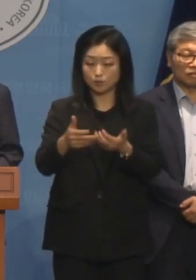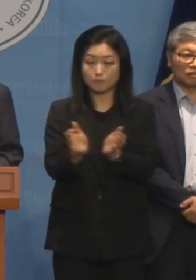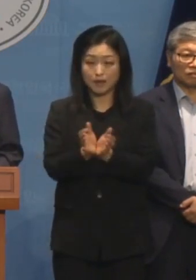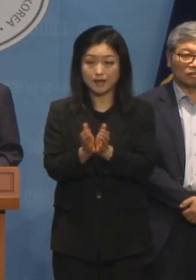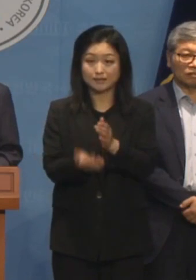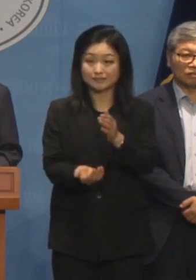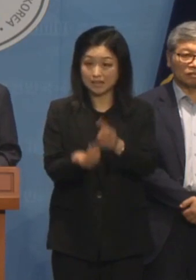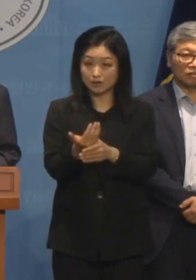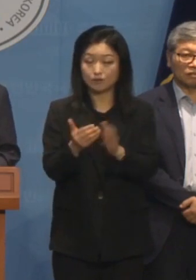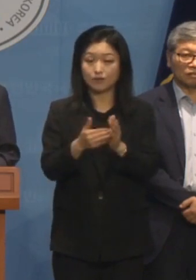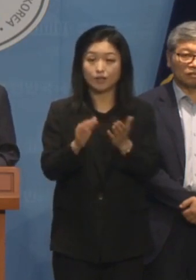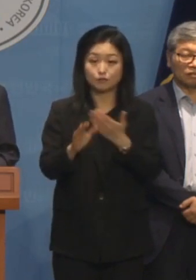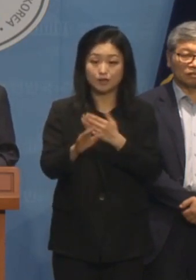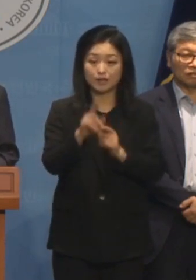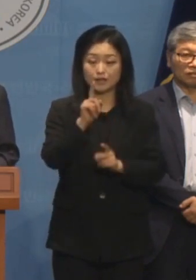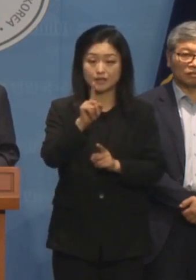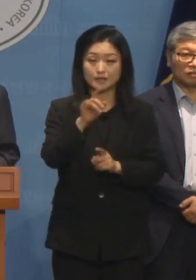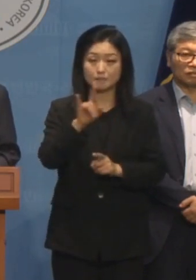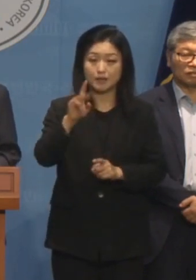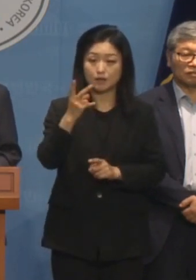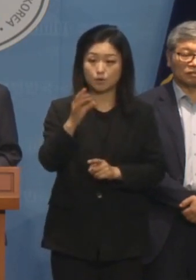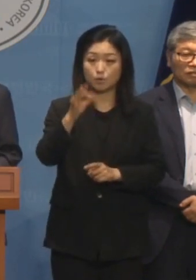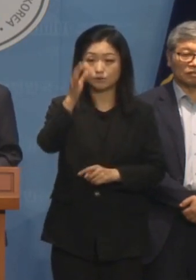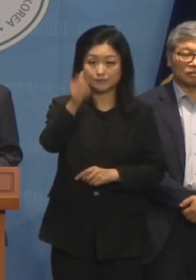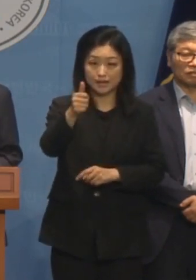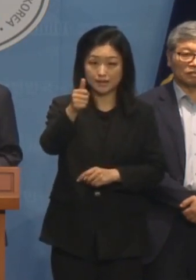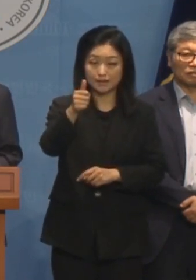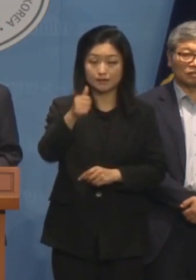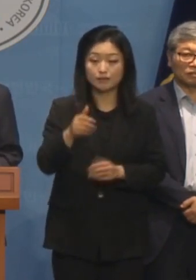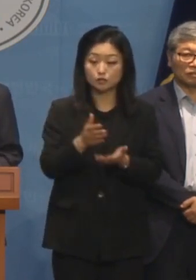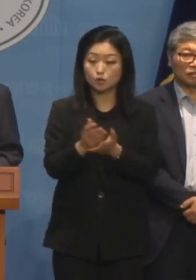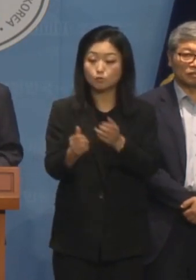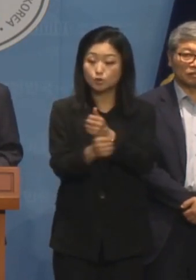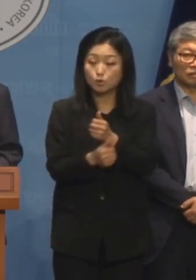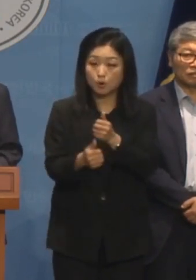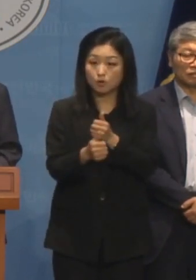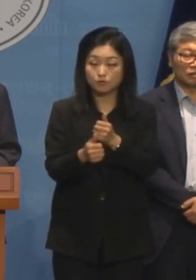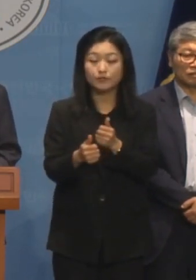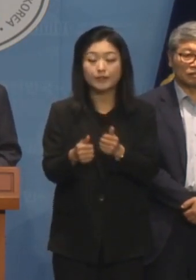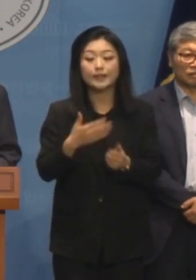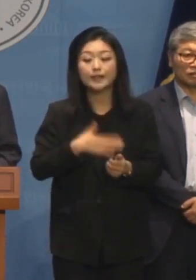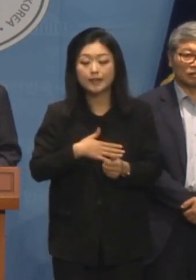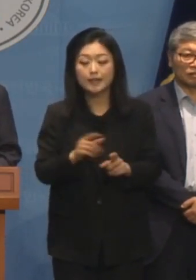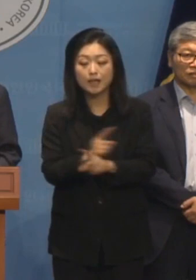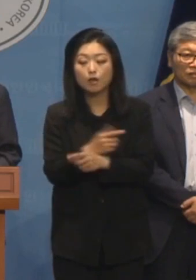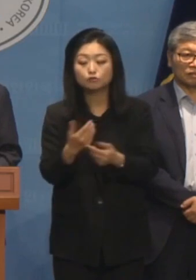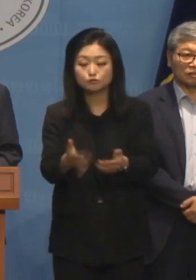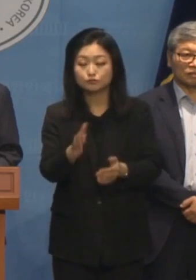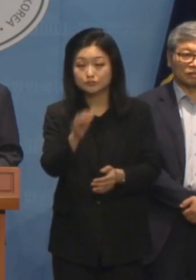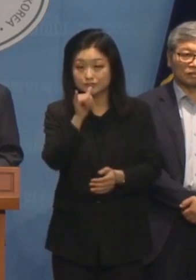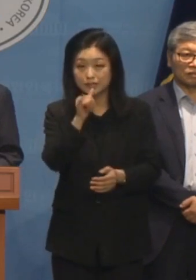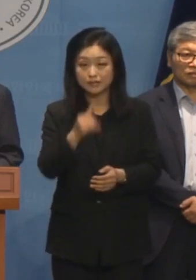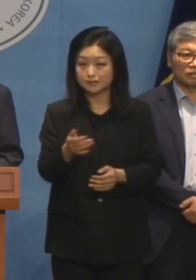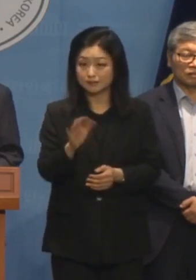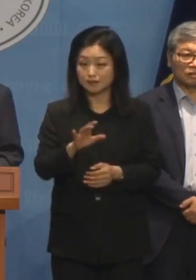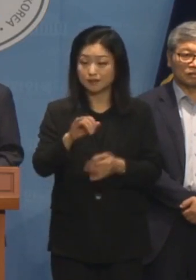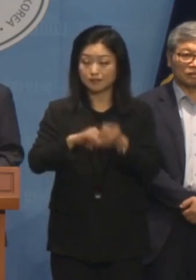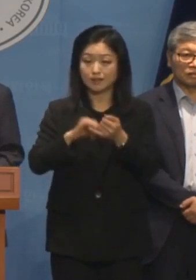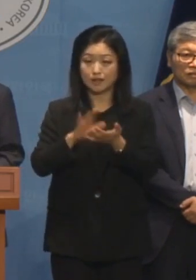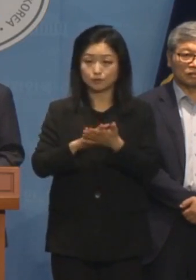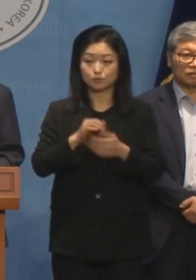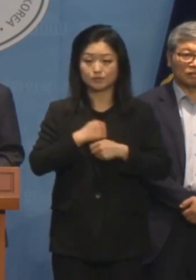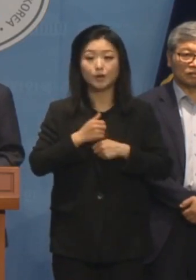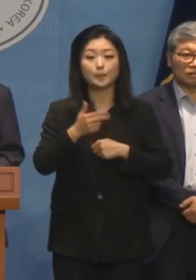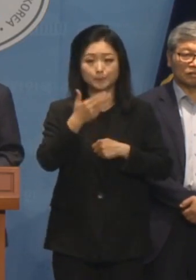이후 국교위 이배용 위원장은 전문위원회 운영을 개선하겠다고 약속했습니다만 아직까지 그 약속이